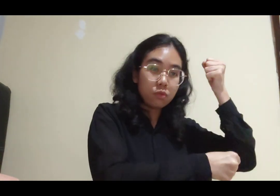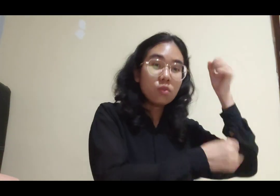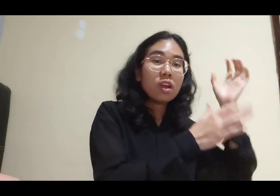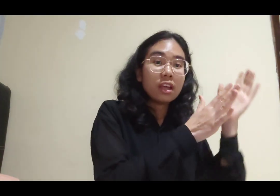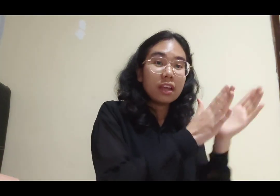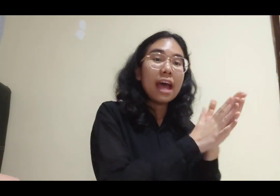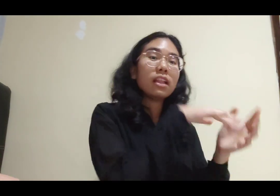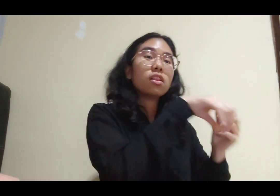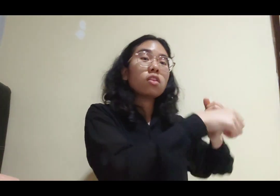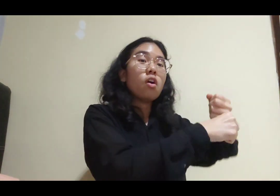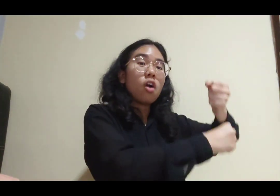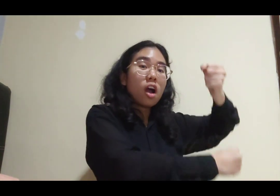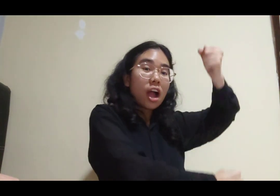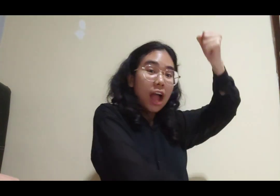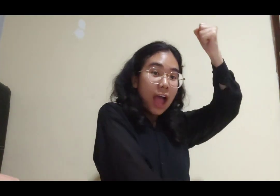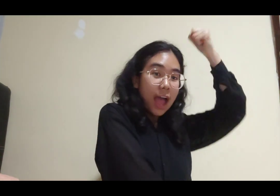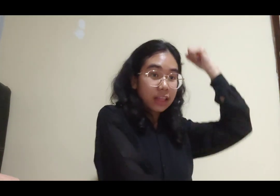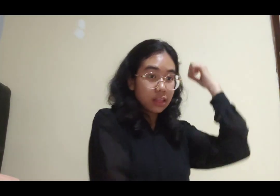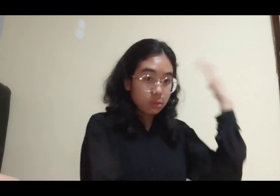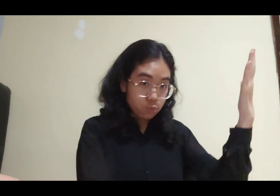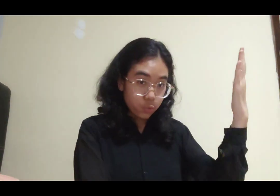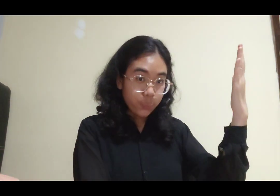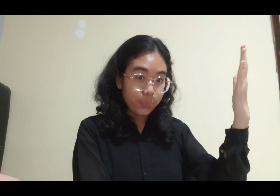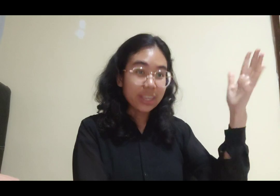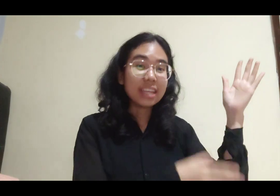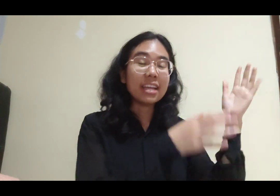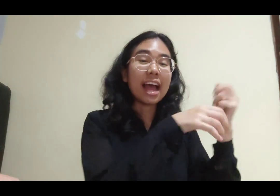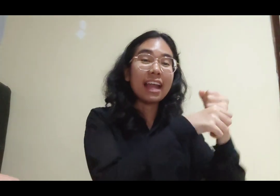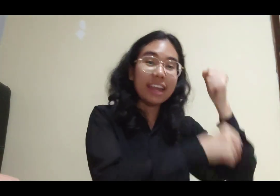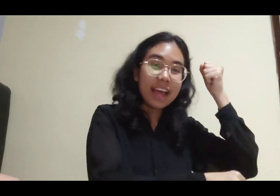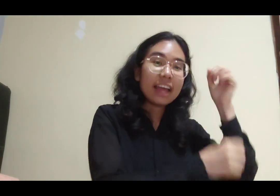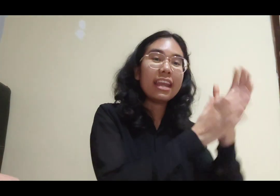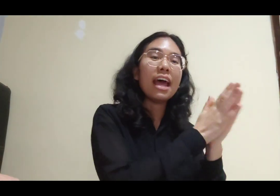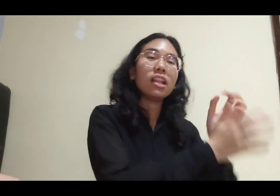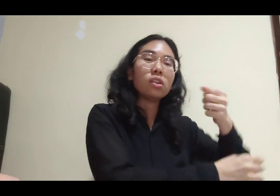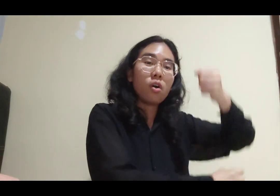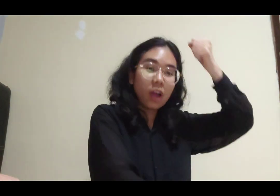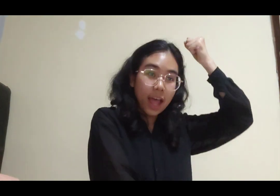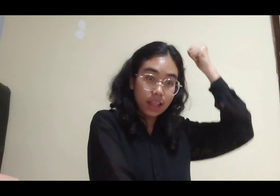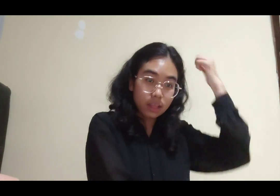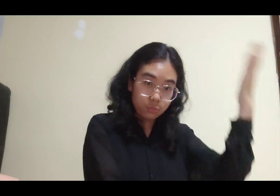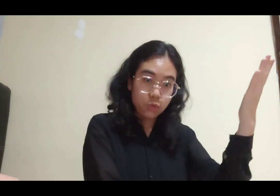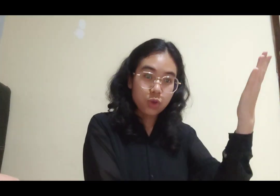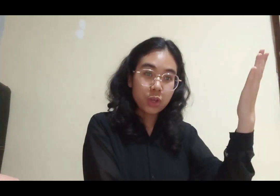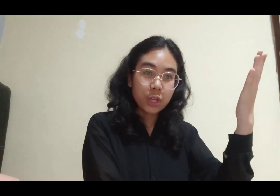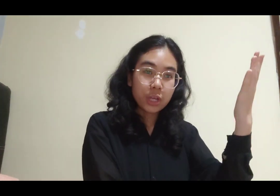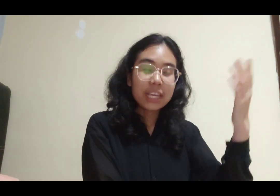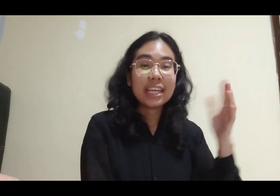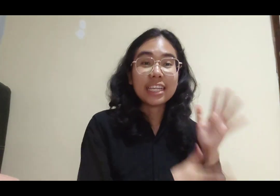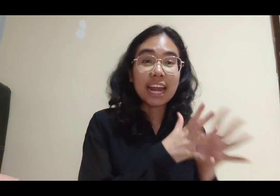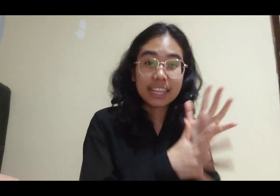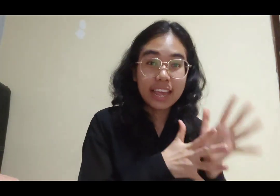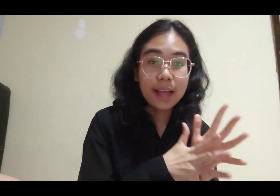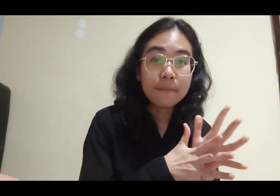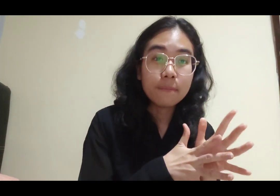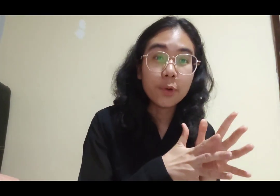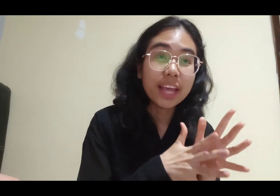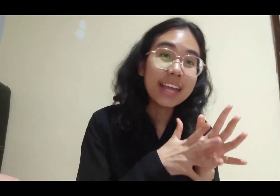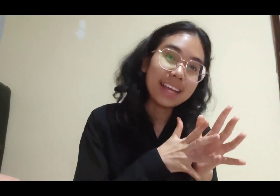gadamu dan tongkatmu. Jadi gada dan tongkatmu. Isyaratnya ya, mu-nya di akhir